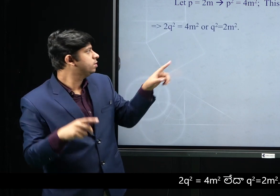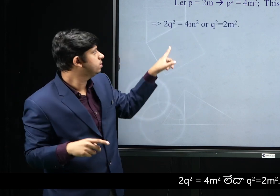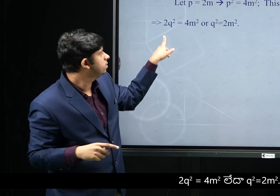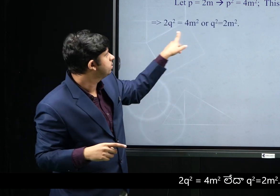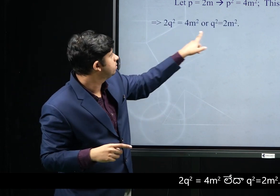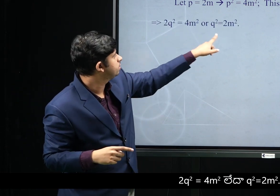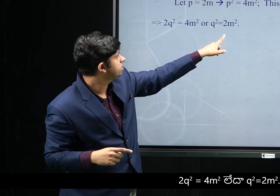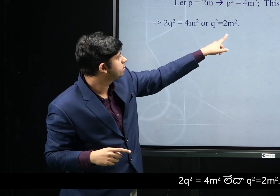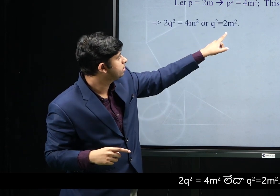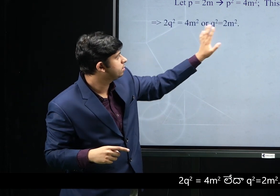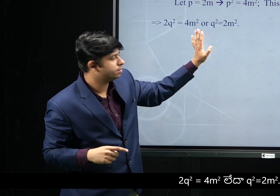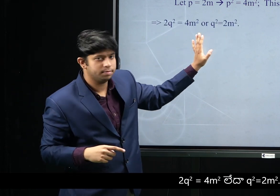2q² 4m² లేదా